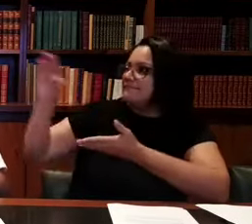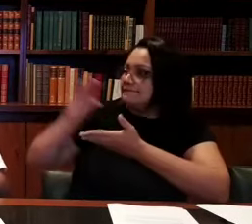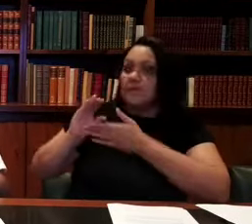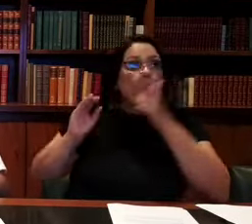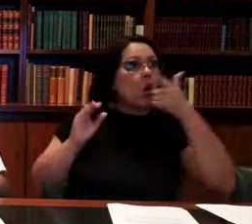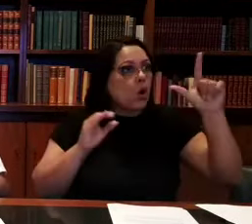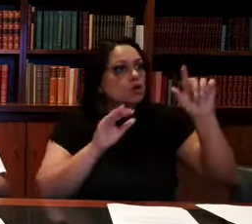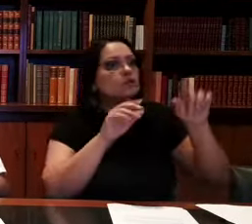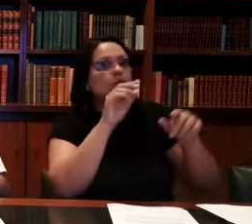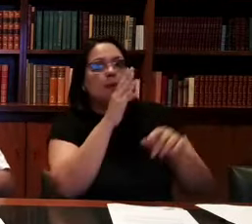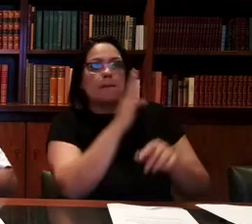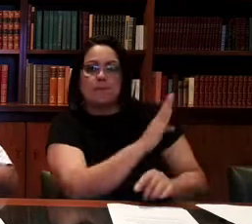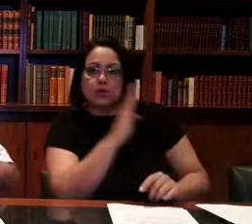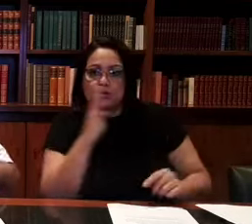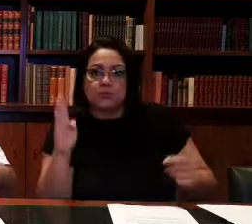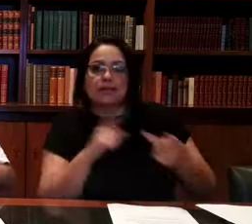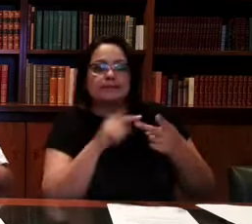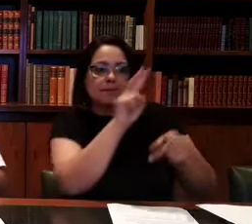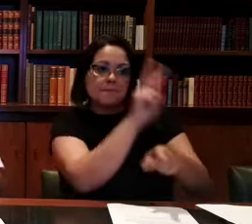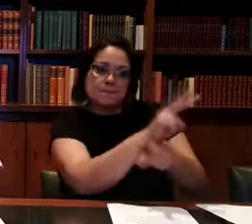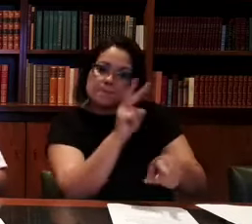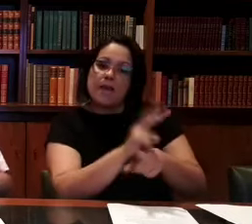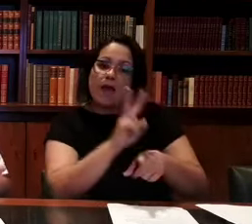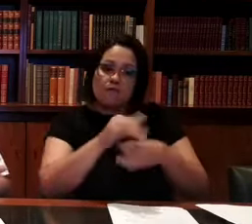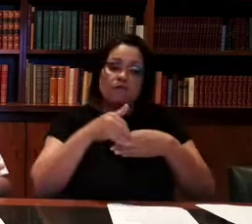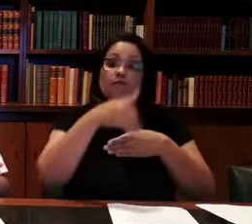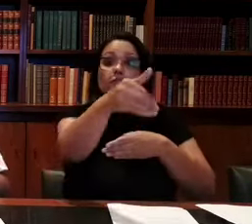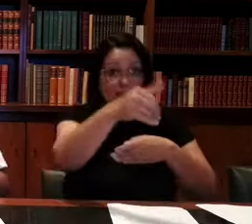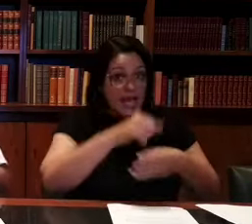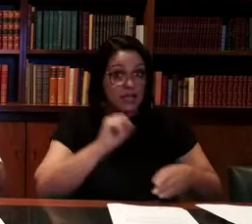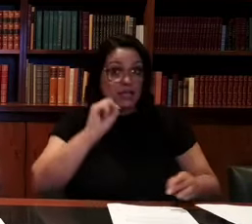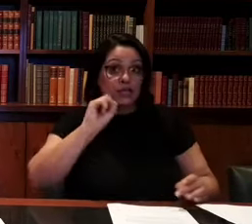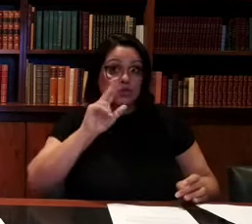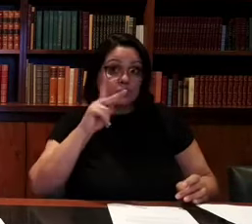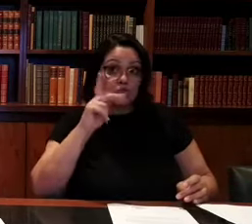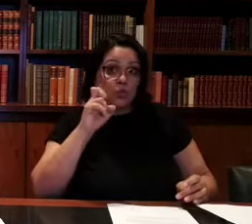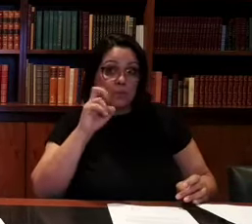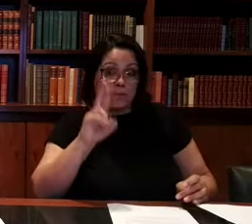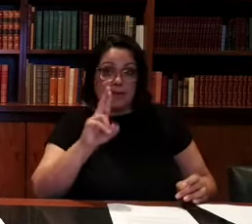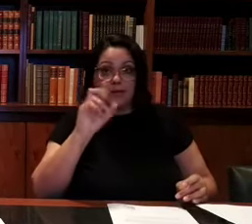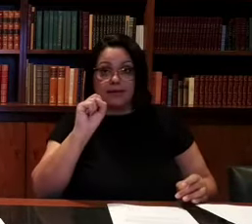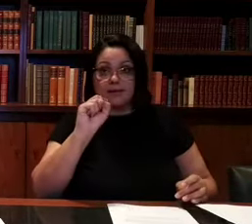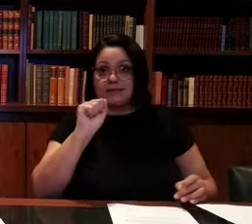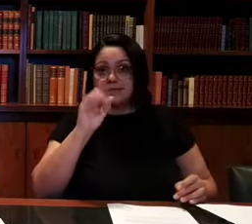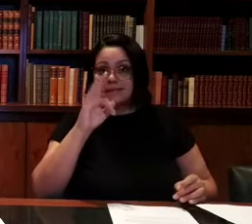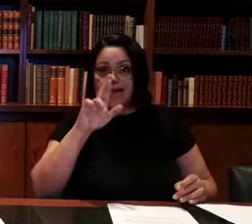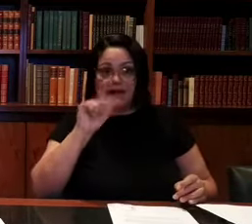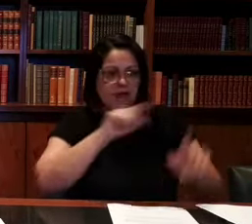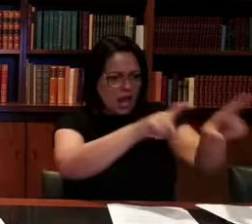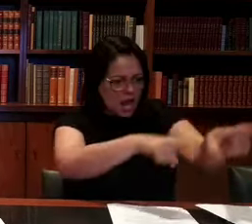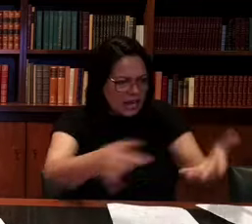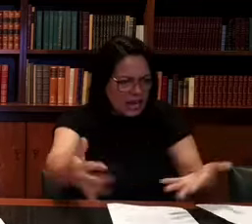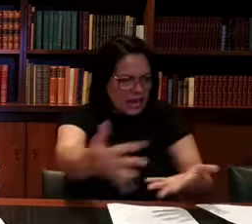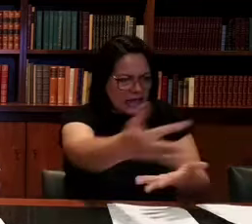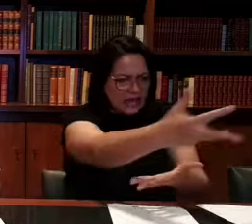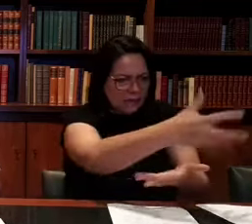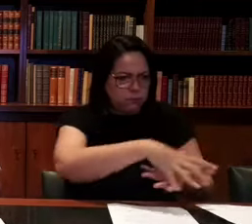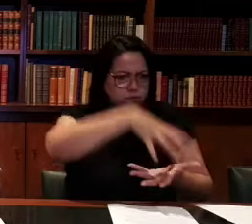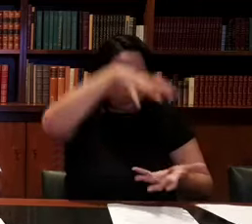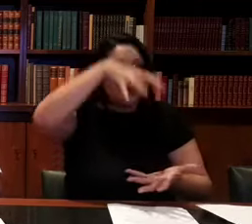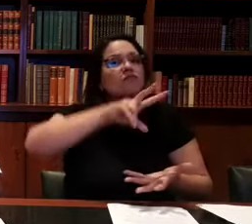que temos lá no Banco do Brasil é especial e vai ver uma super safra aí então a perspectiva nossa final de dezembro comer de Janeiro